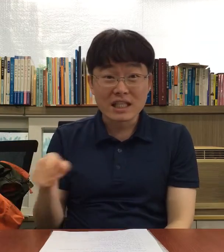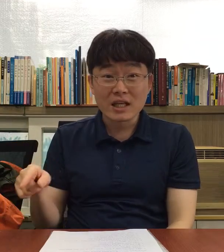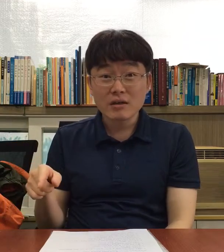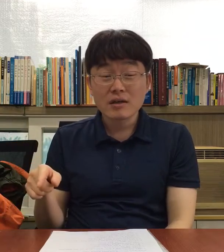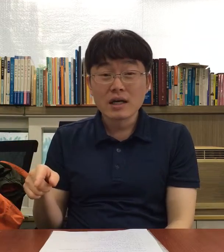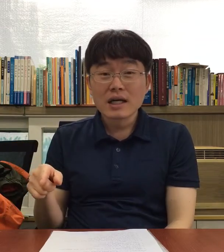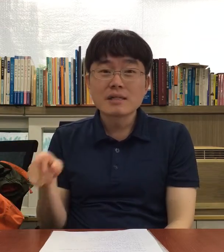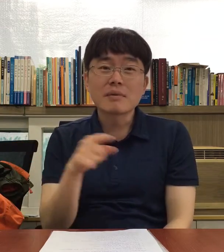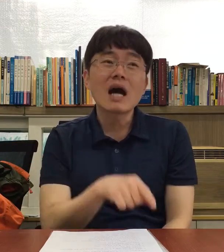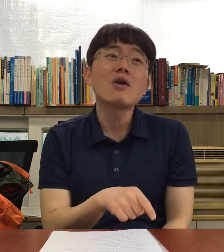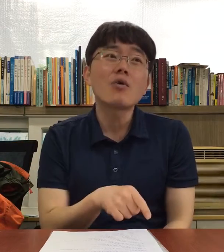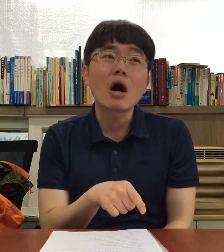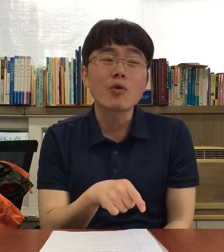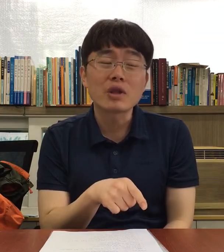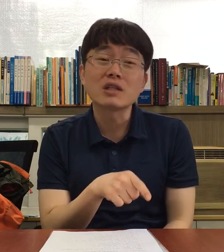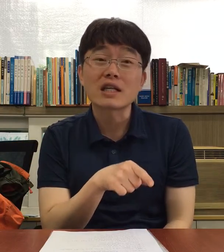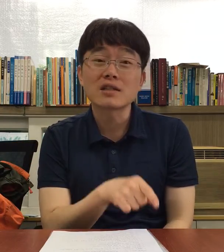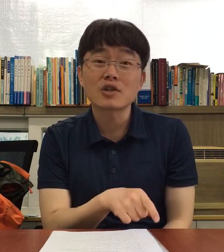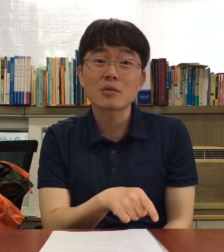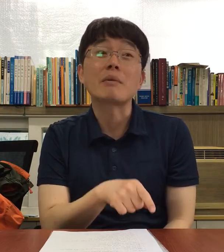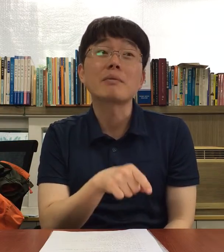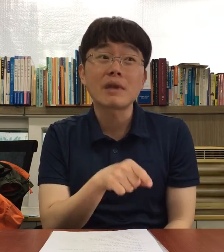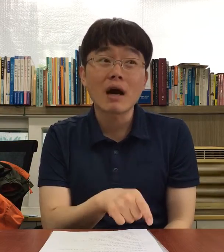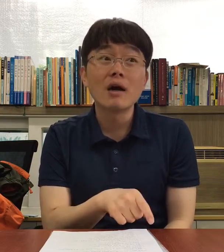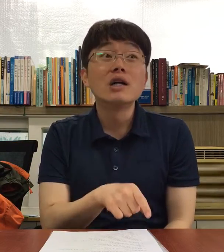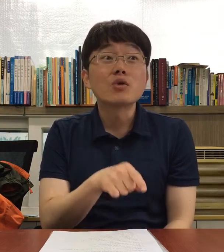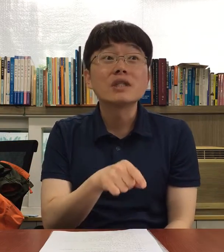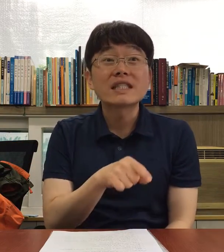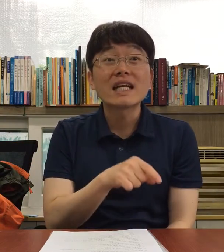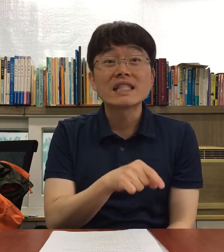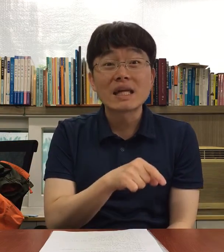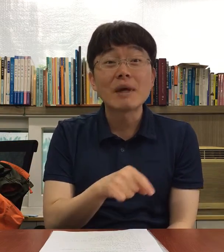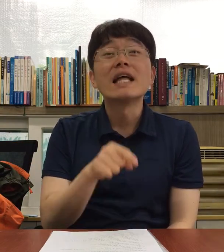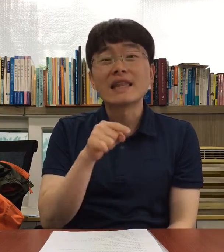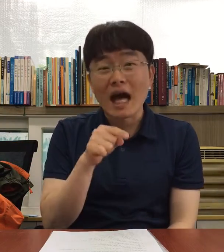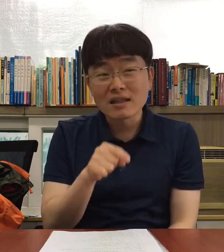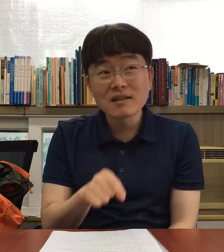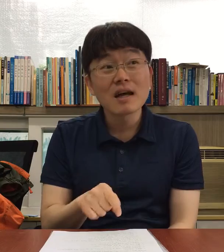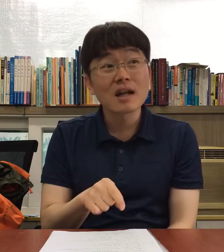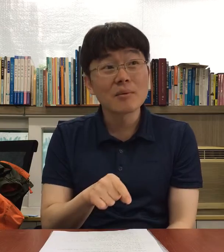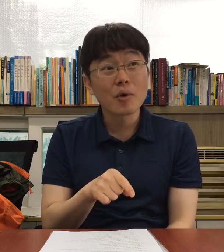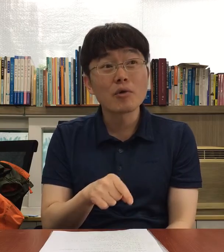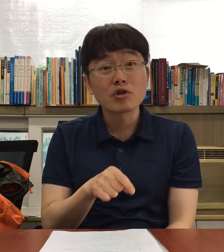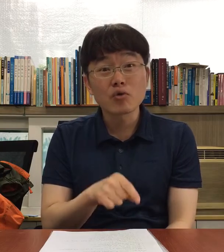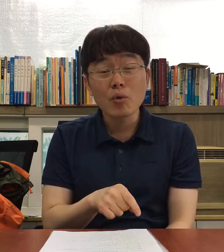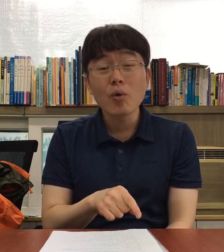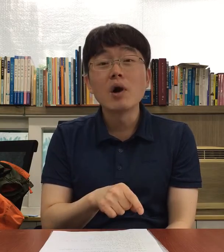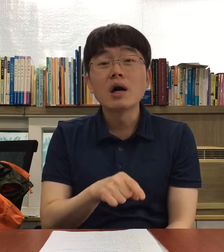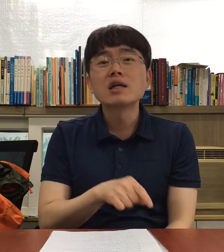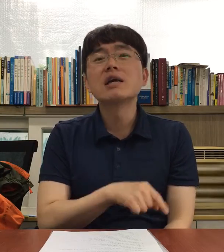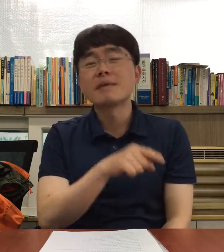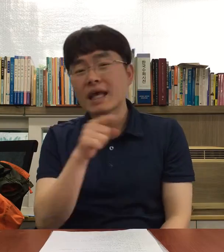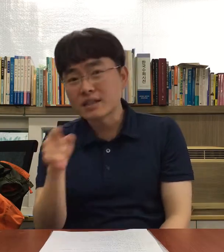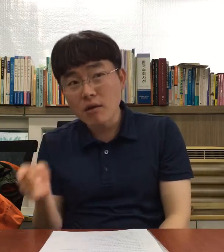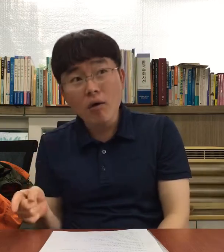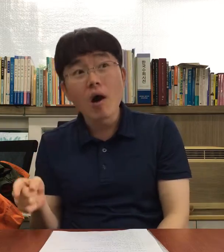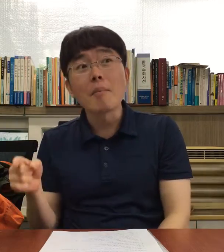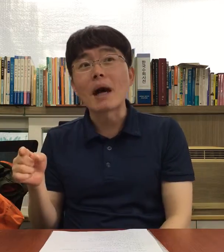있잖아요. 그럼 칼로 갖고 있는 상처가 좀 가볍다 또는 시간이 지나면 낫는다라는 표현을 해주고 그에 비해서 말이